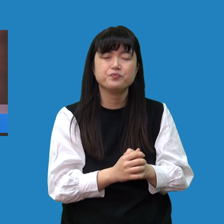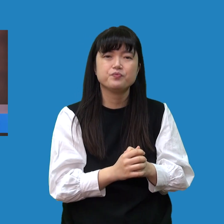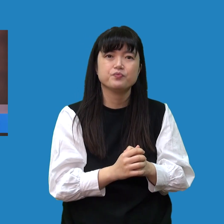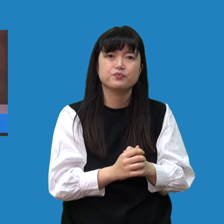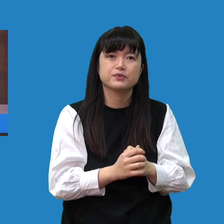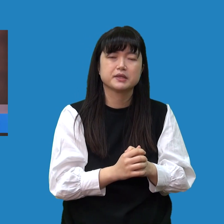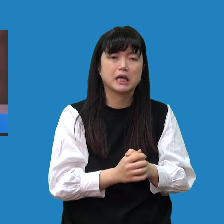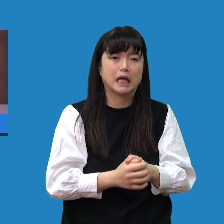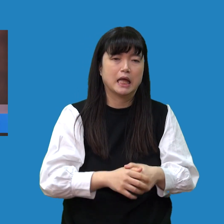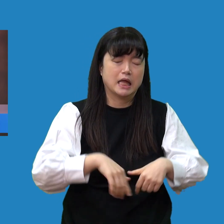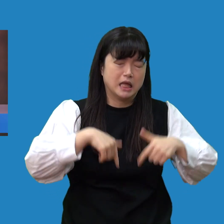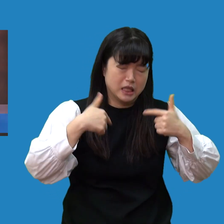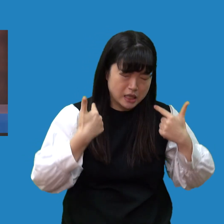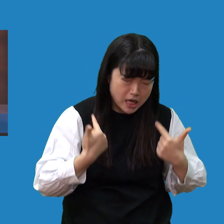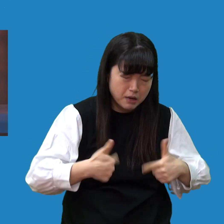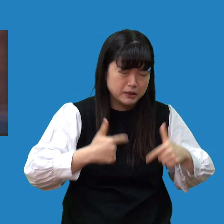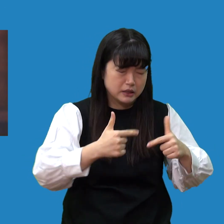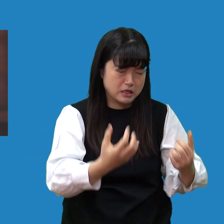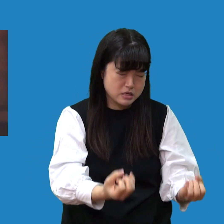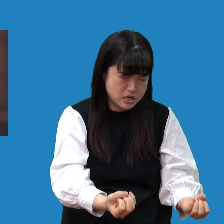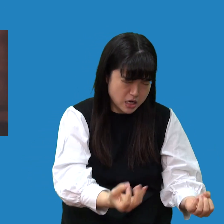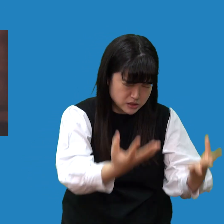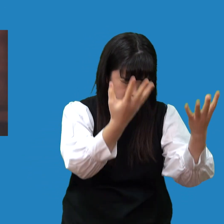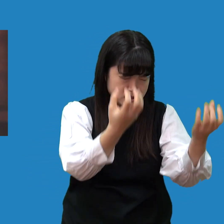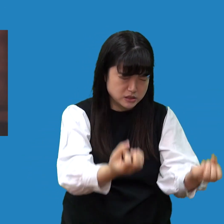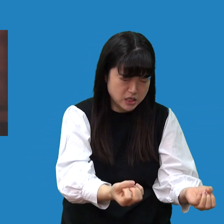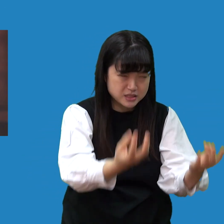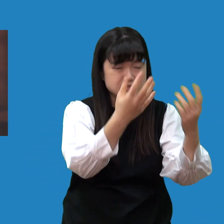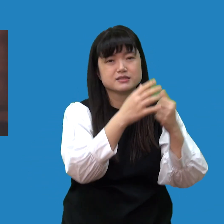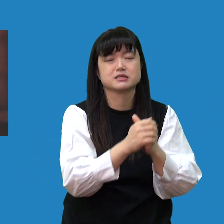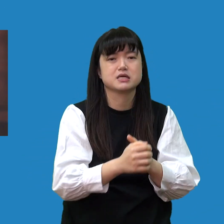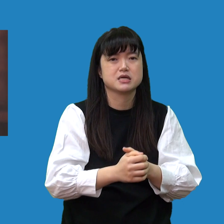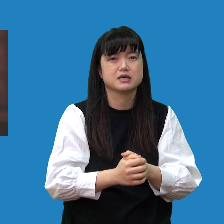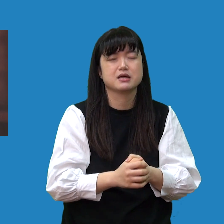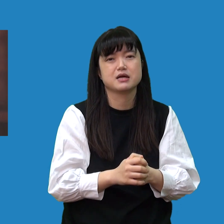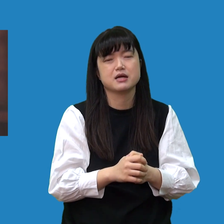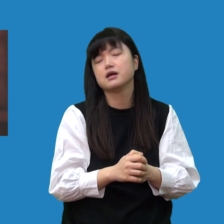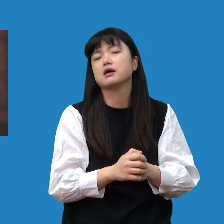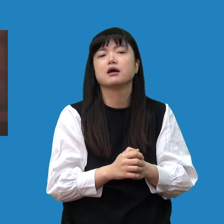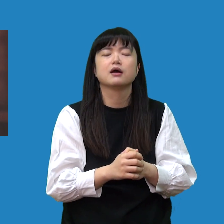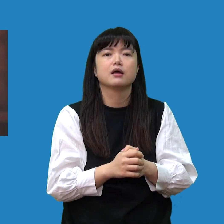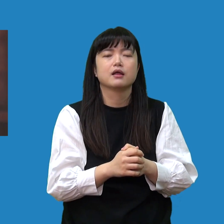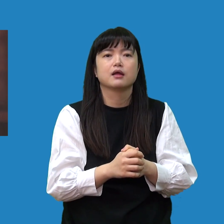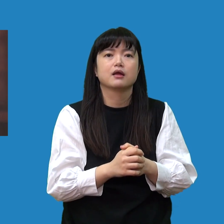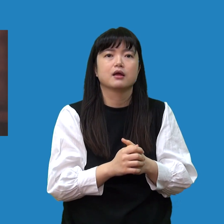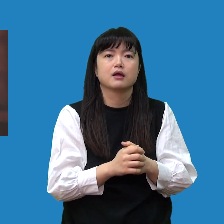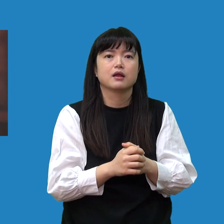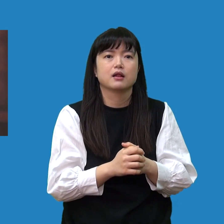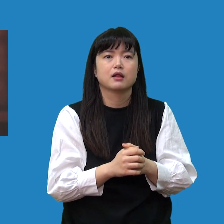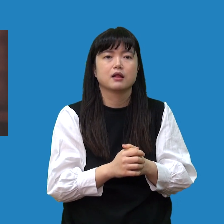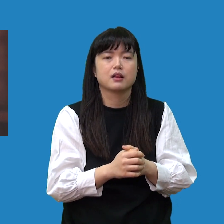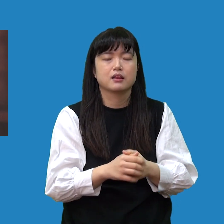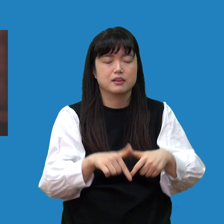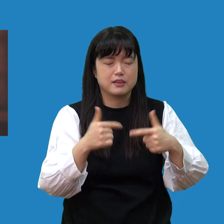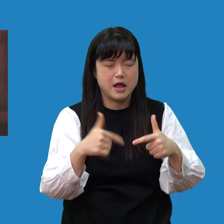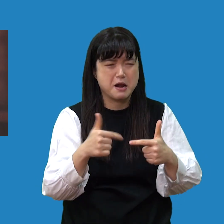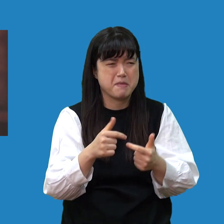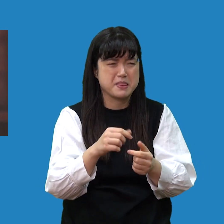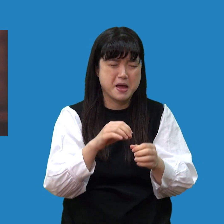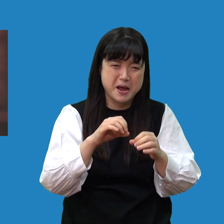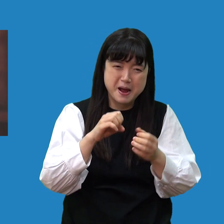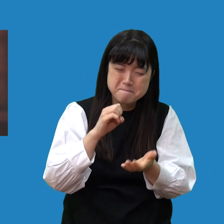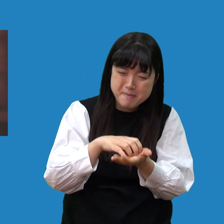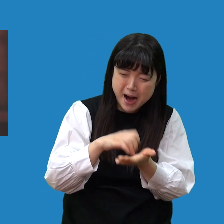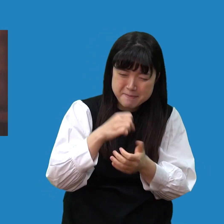아마도 날마다가 잔치였을 것입니다. 날마다가 축제였을 것입니다. 날마다